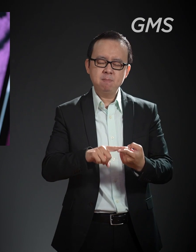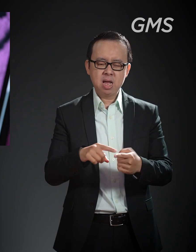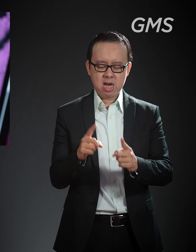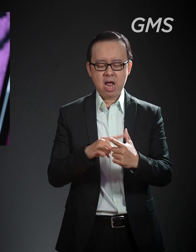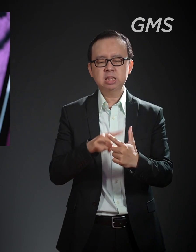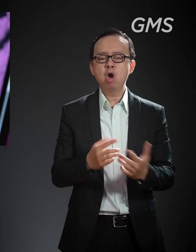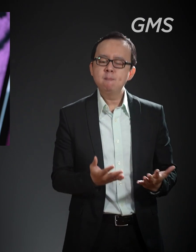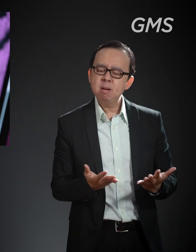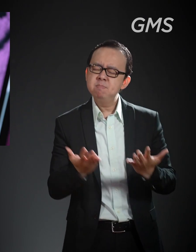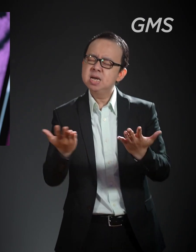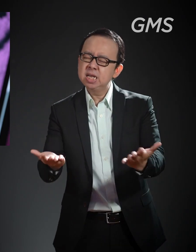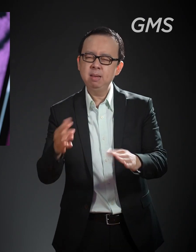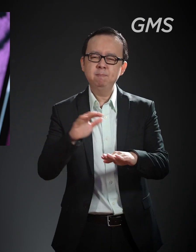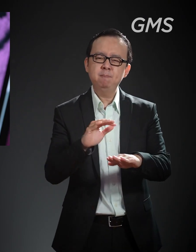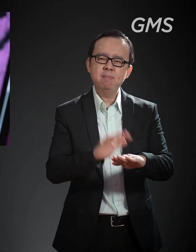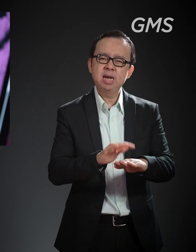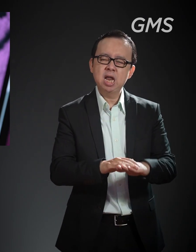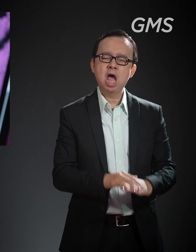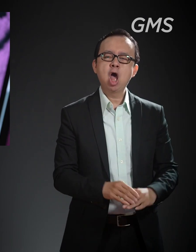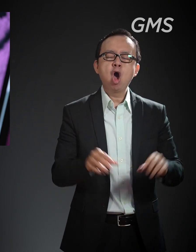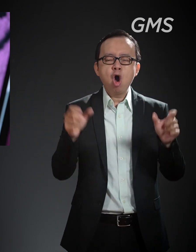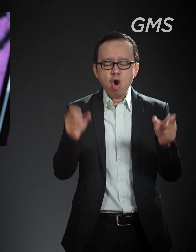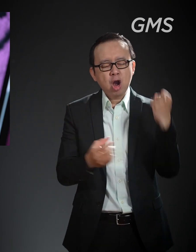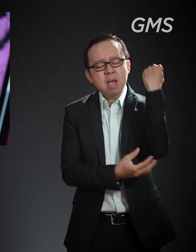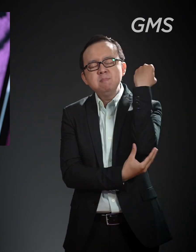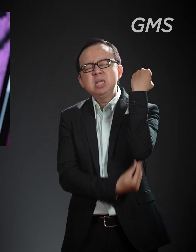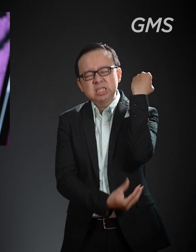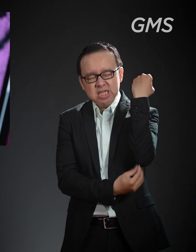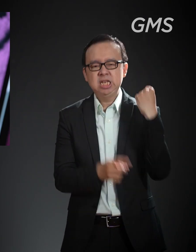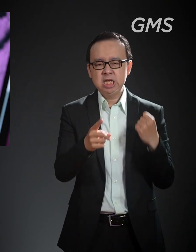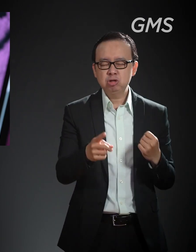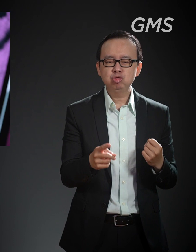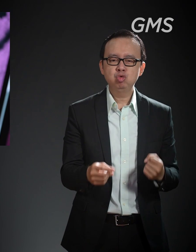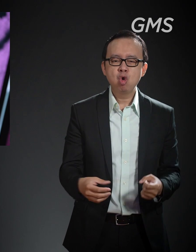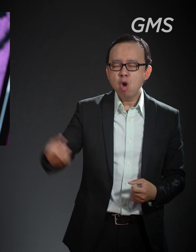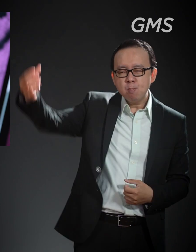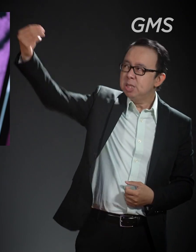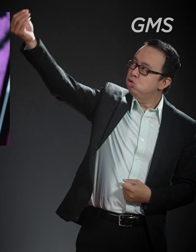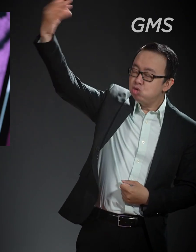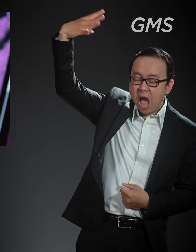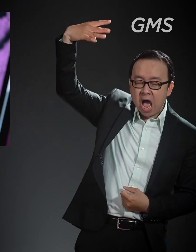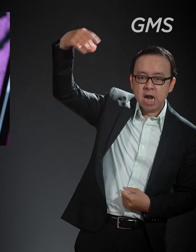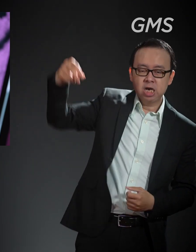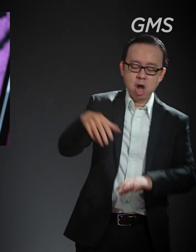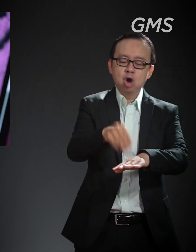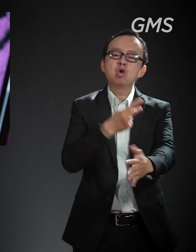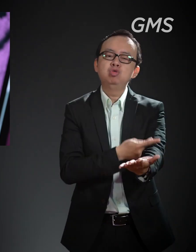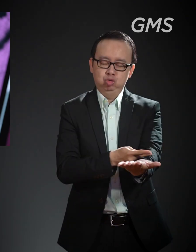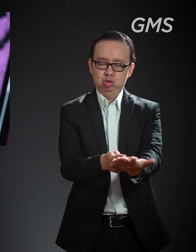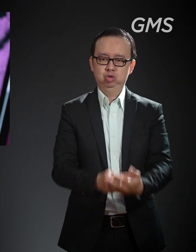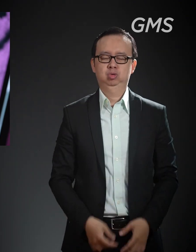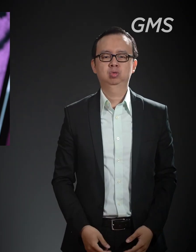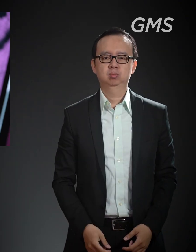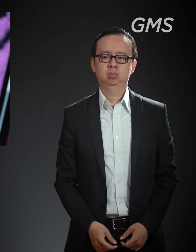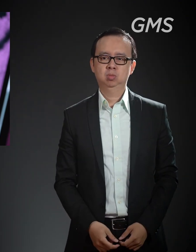dengan pencurahan Roh Kudus dan karunia-karunianya. Karisma. Bahasa Yunani charis itu gak